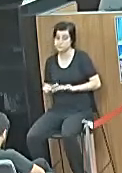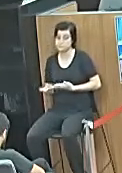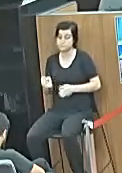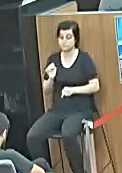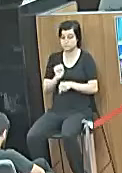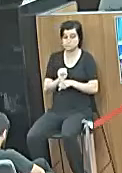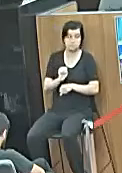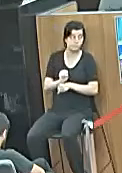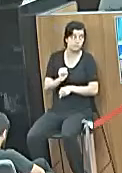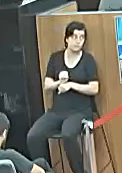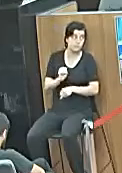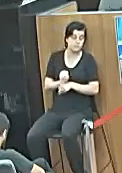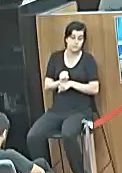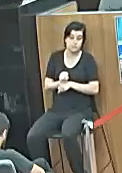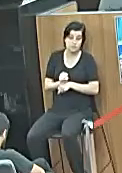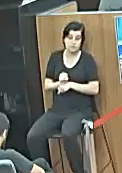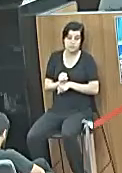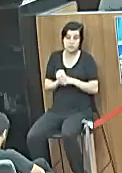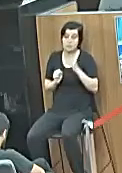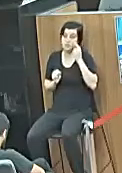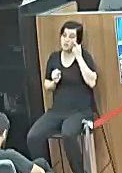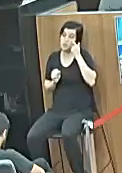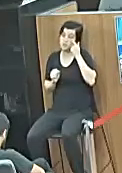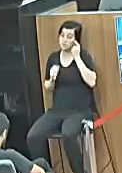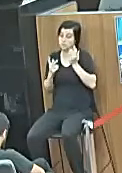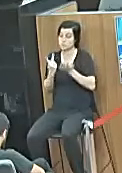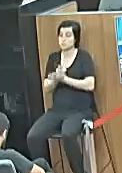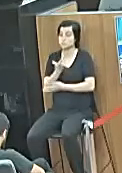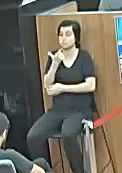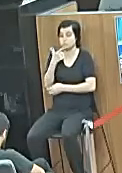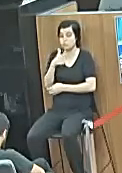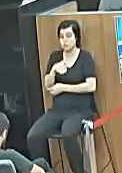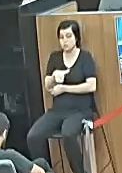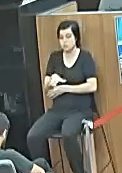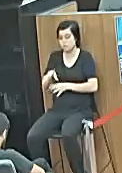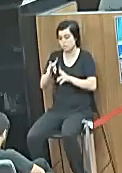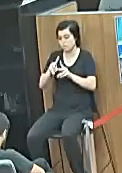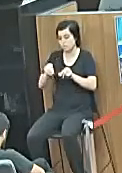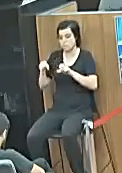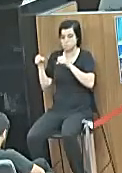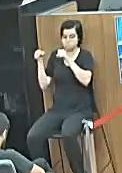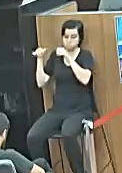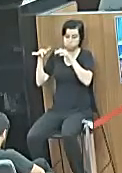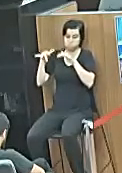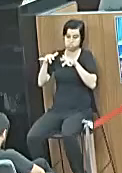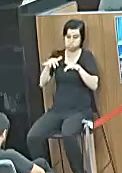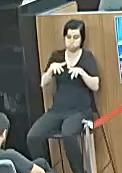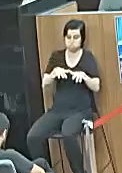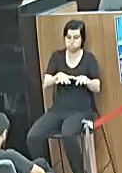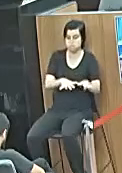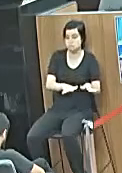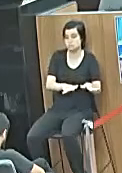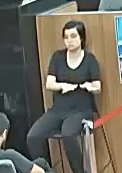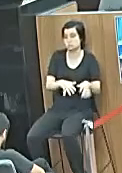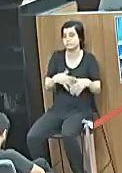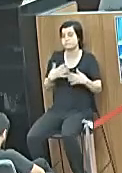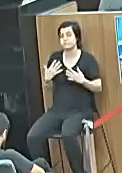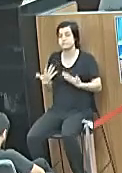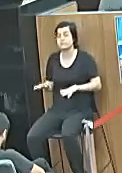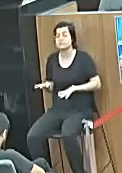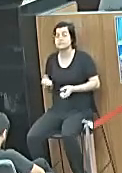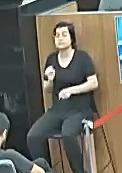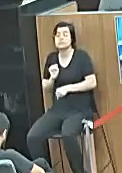vai esperar até que mais uma barragem se rompa até quando a gente vai esperar